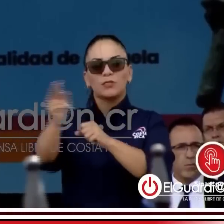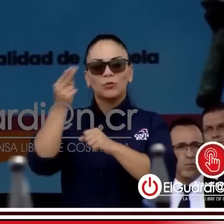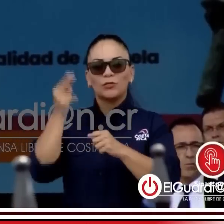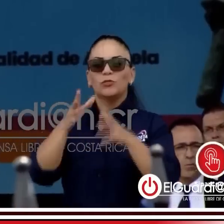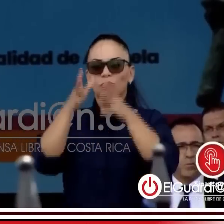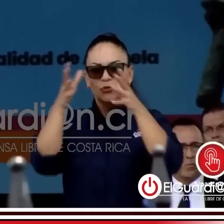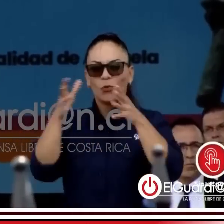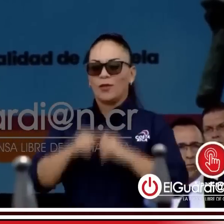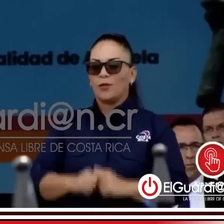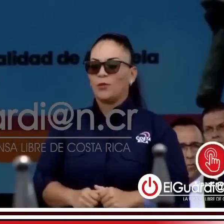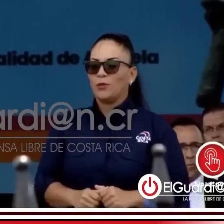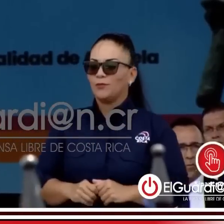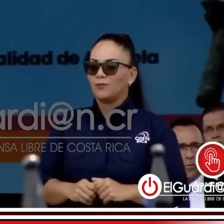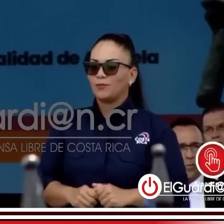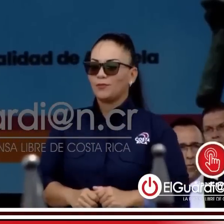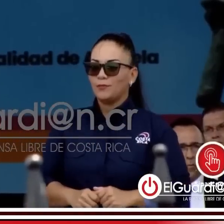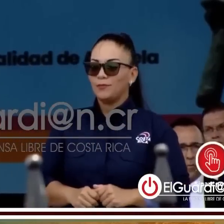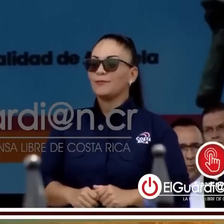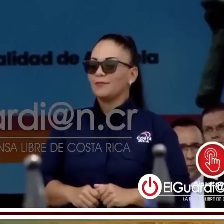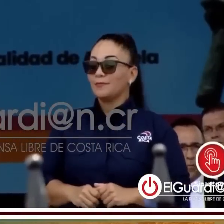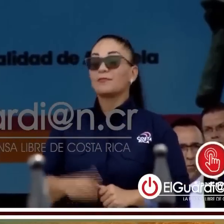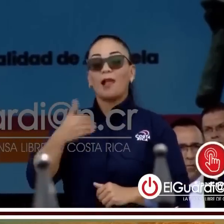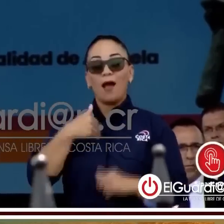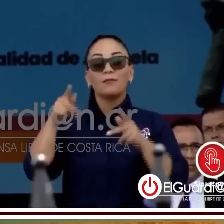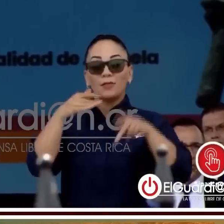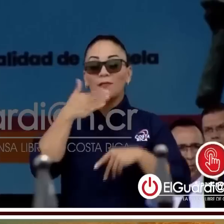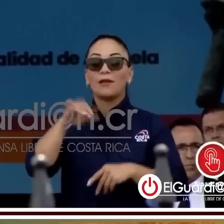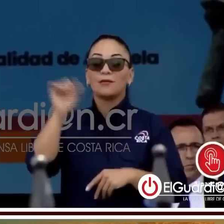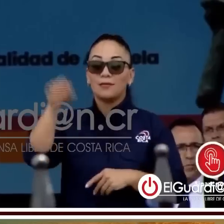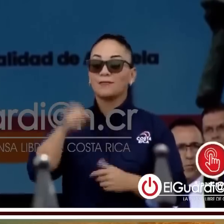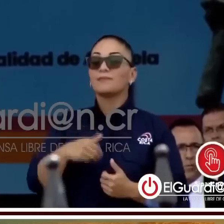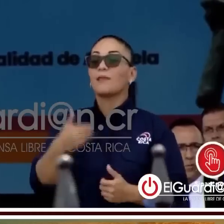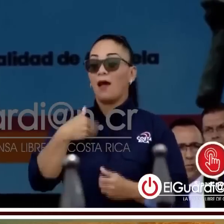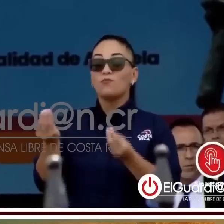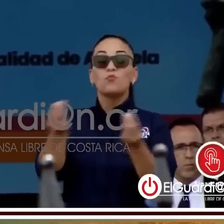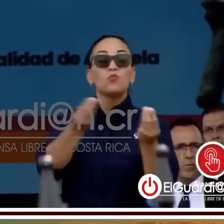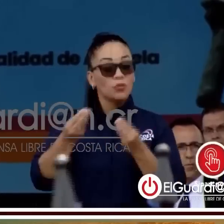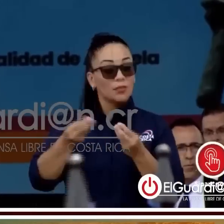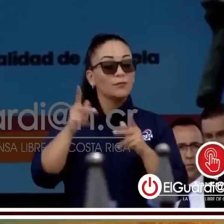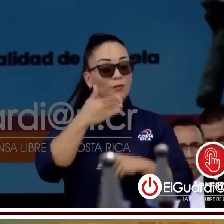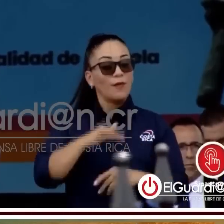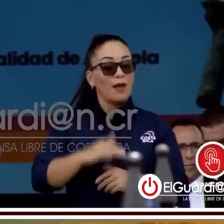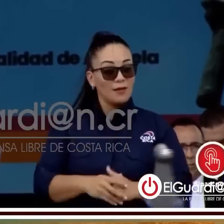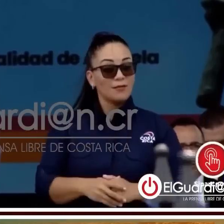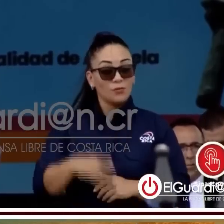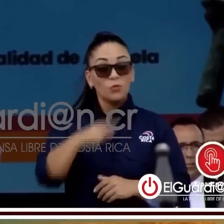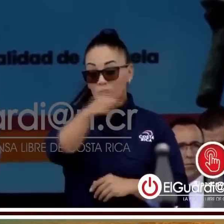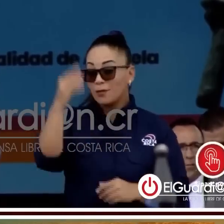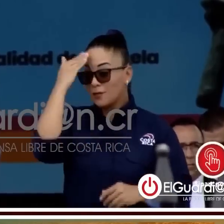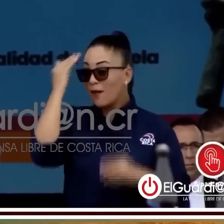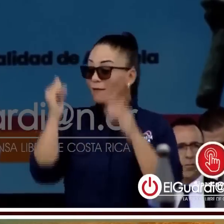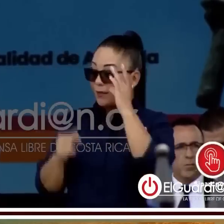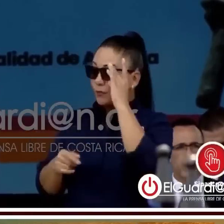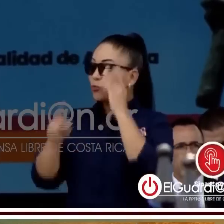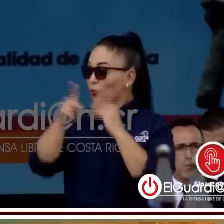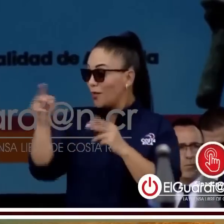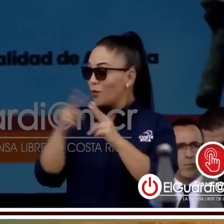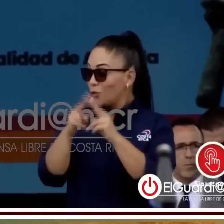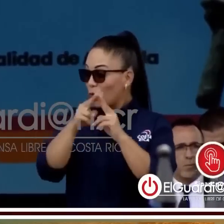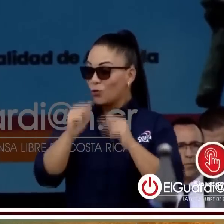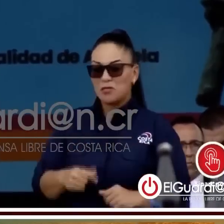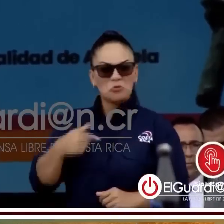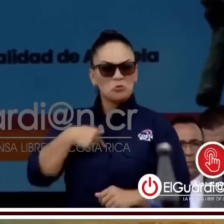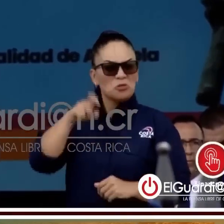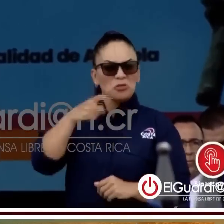histórico. Nos quedan filibusteros, muchos. Ustedes los conocen. Yo no tengo